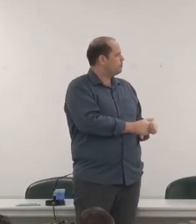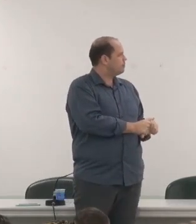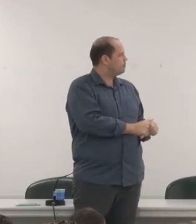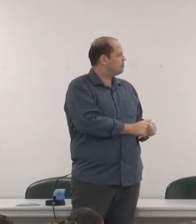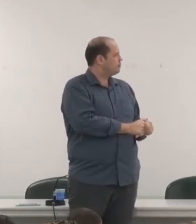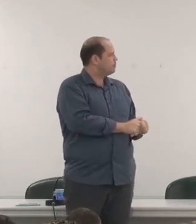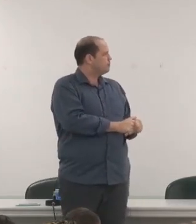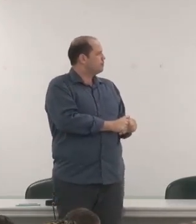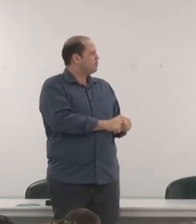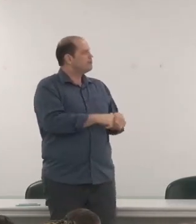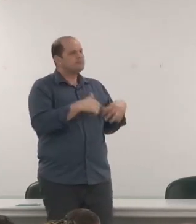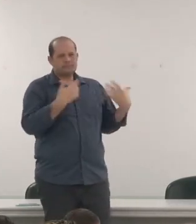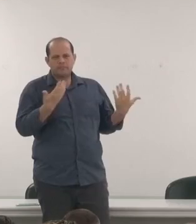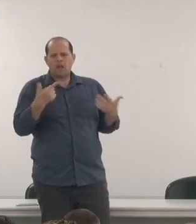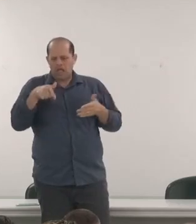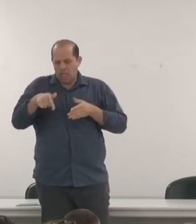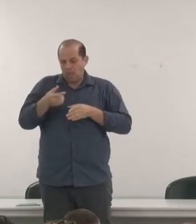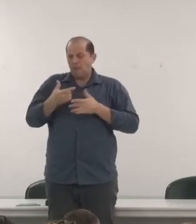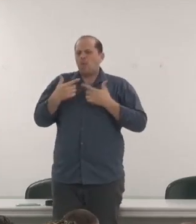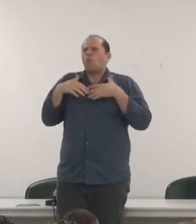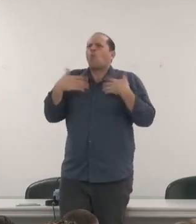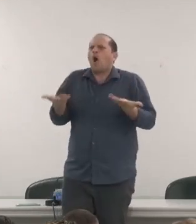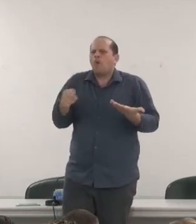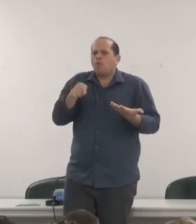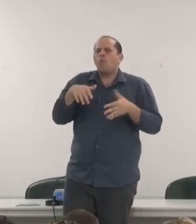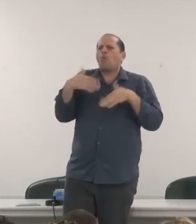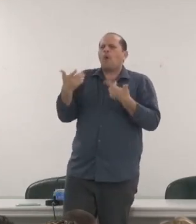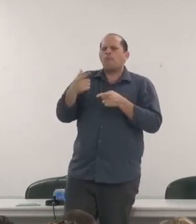específica. Isso vai ficar mais claro conforme a gente segue.